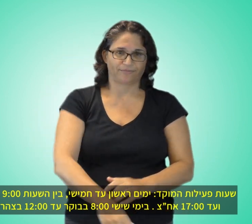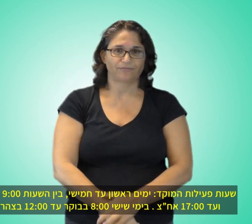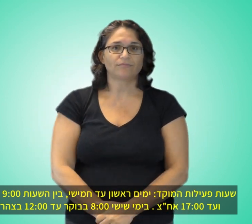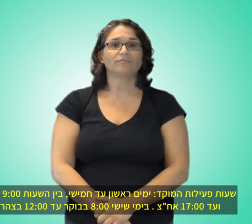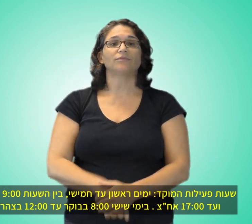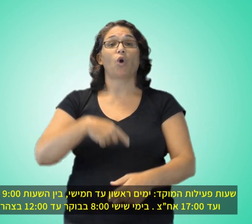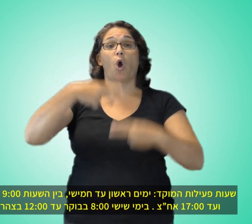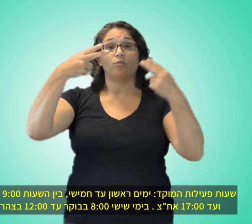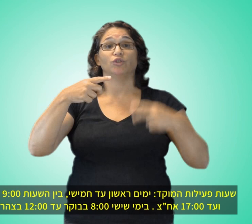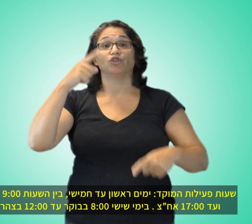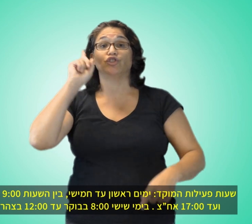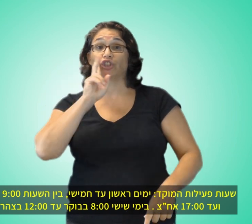בימי שישי,